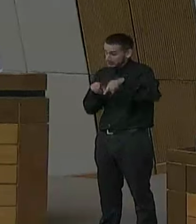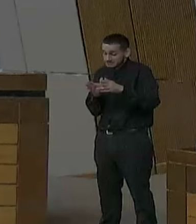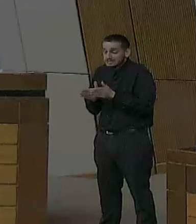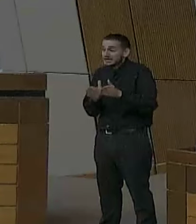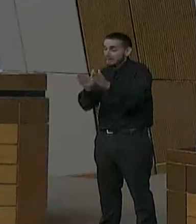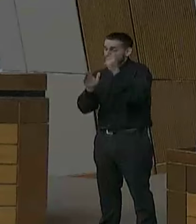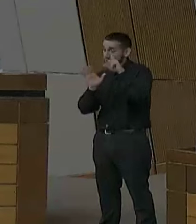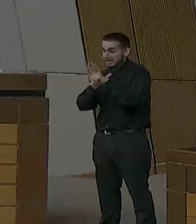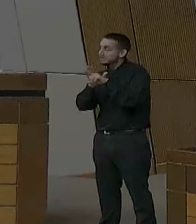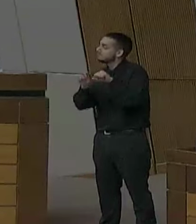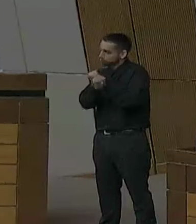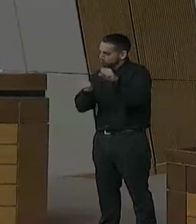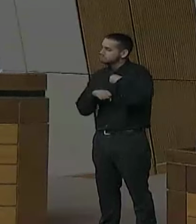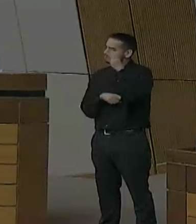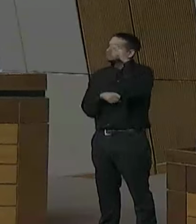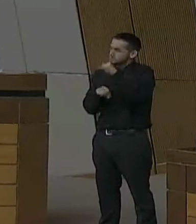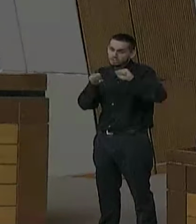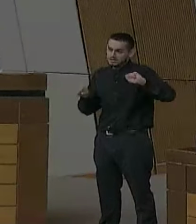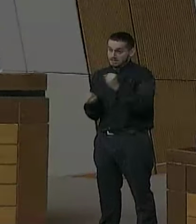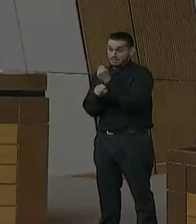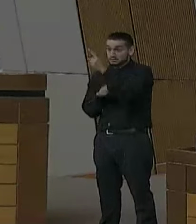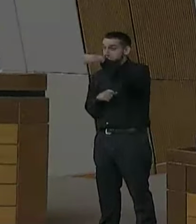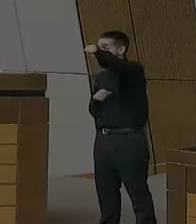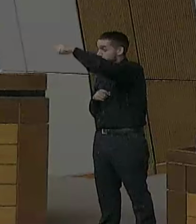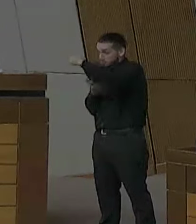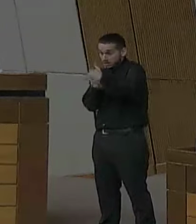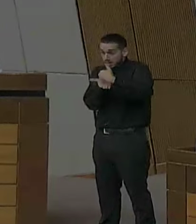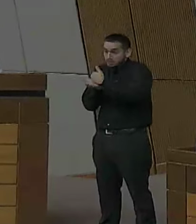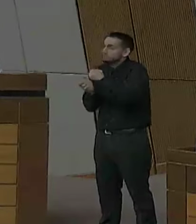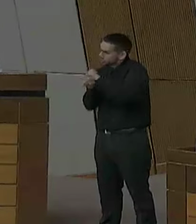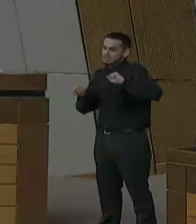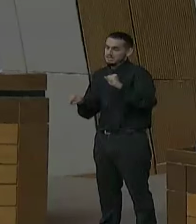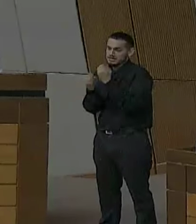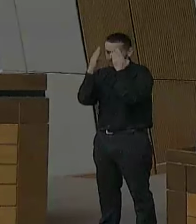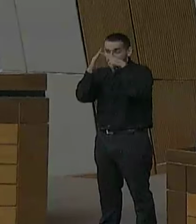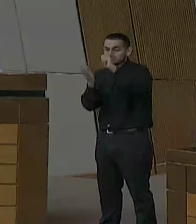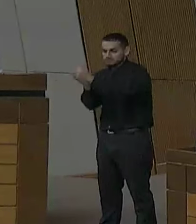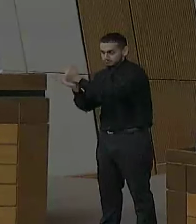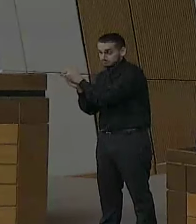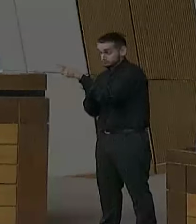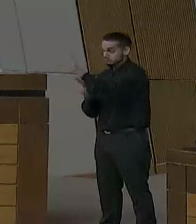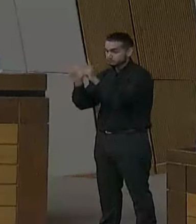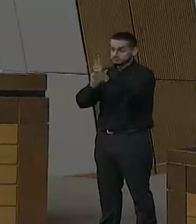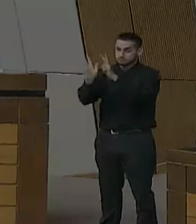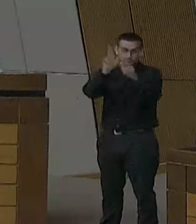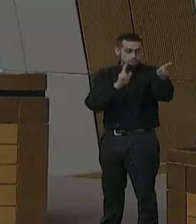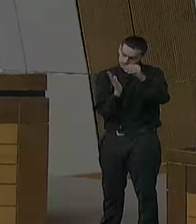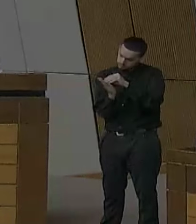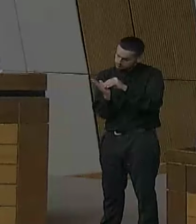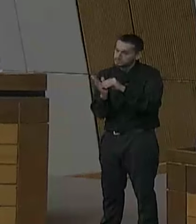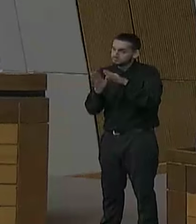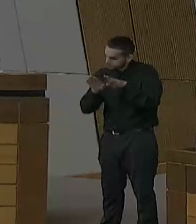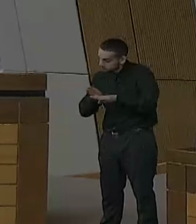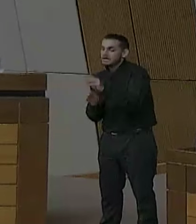y con la ayuda de todos vamos a llegar a un buen resultado. Muchísimas gracias por su participación. Tomamos en cuenta lo que cada uno dijo y vamos a estar avanzando en conjunto,